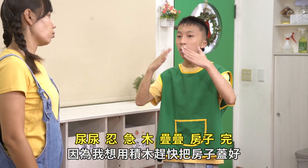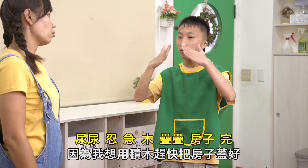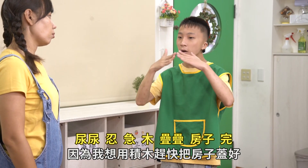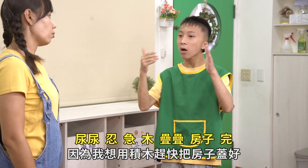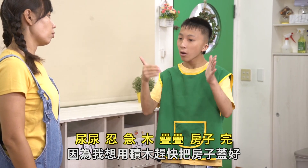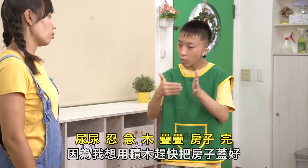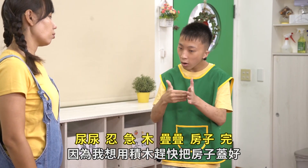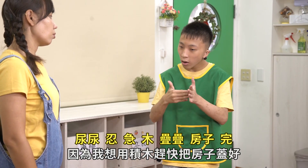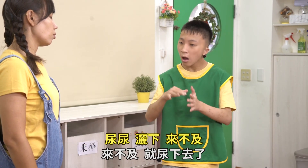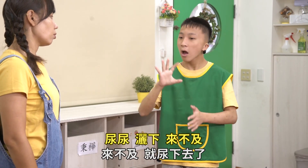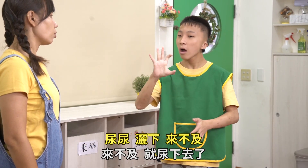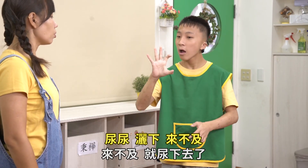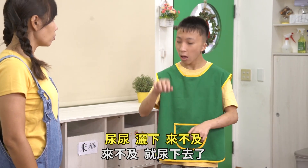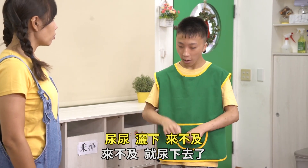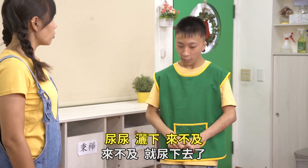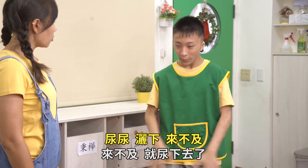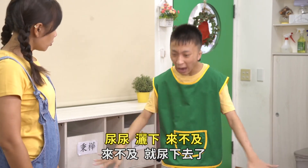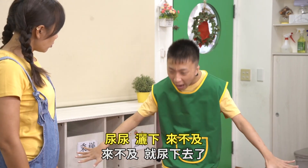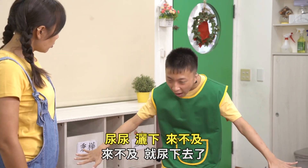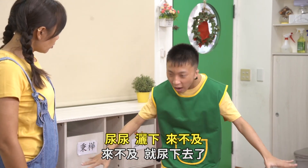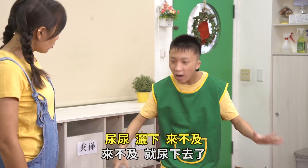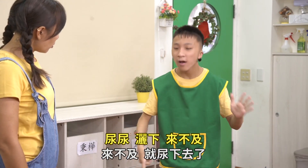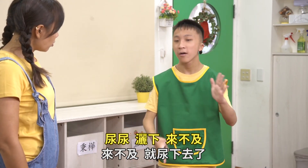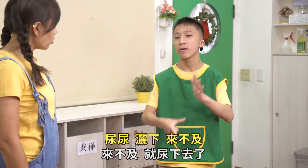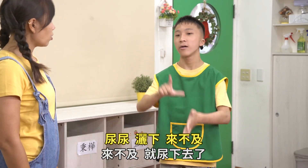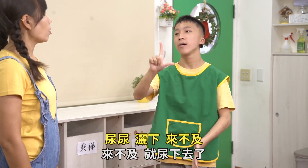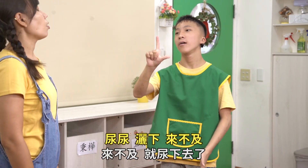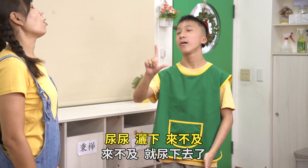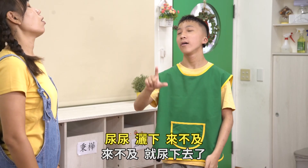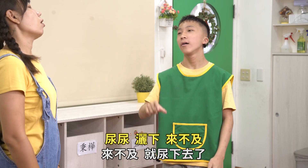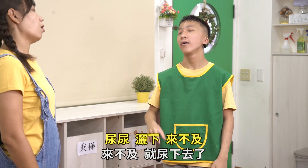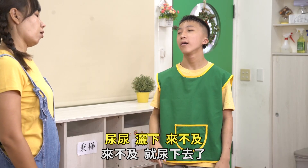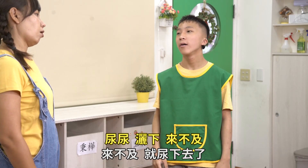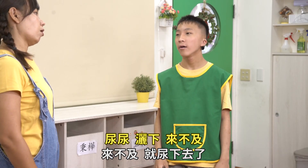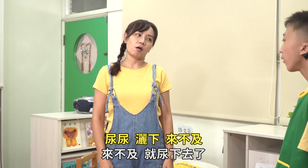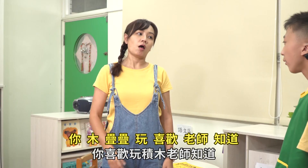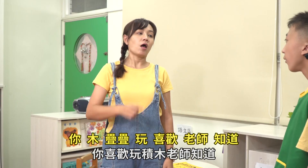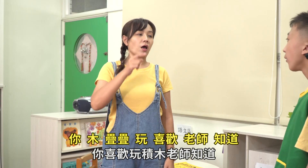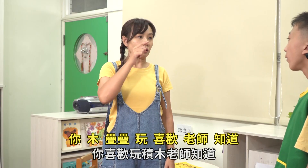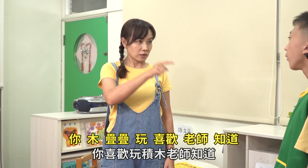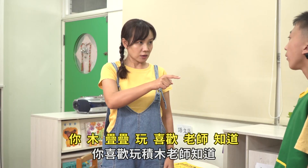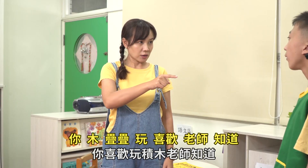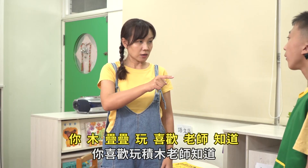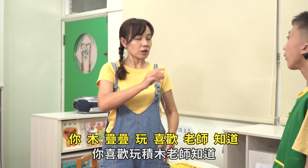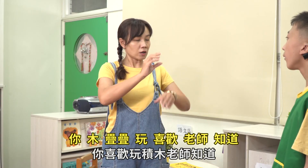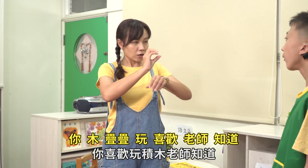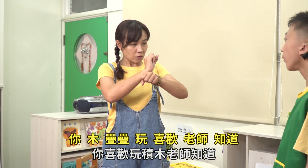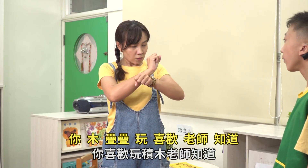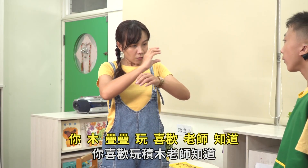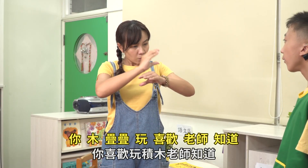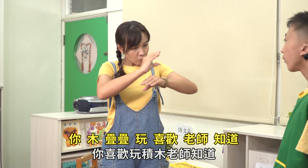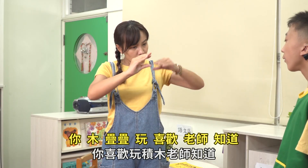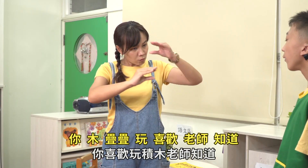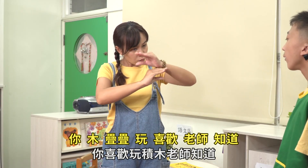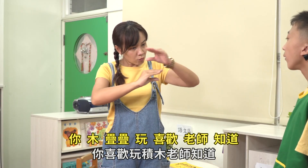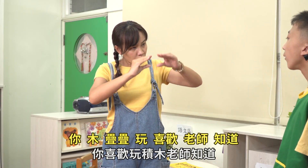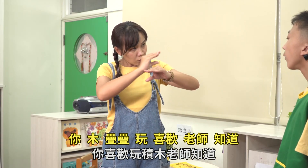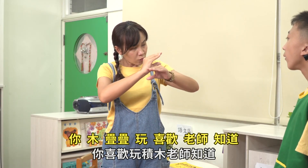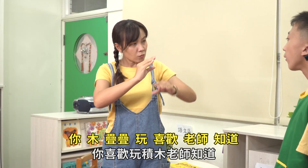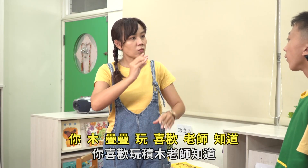子盖好，来不及就尿下去了。 哦，你喜欢